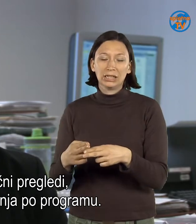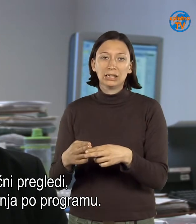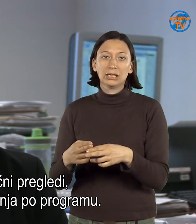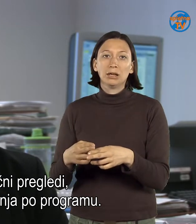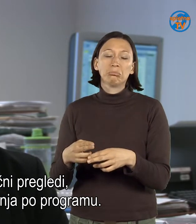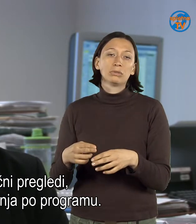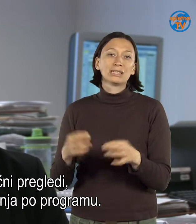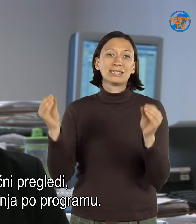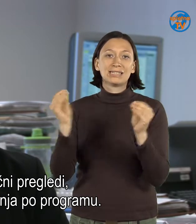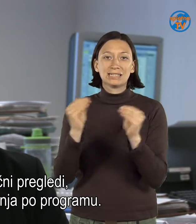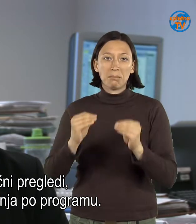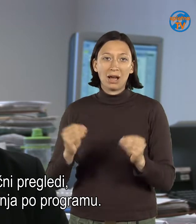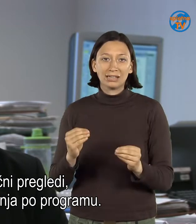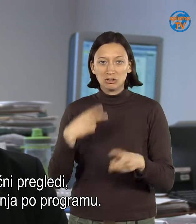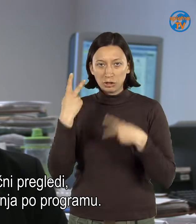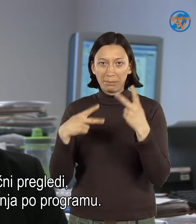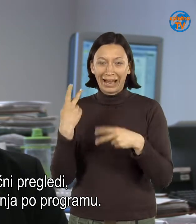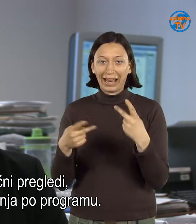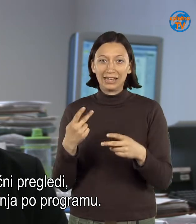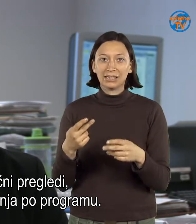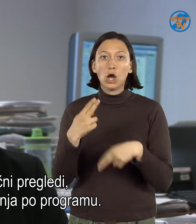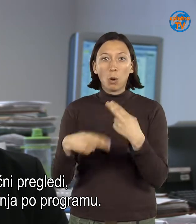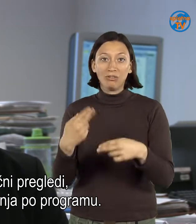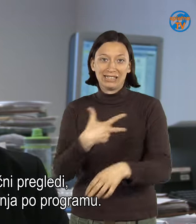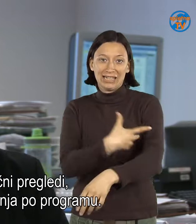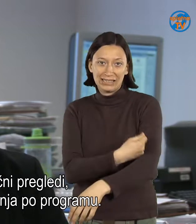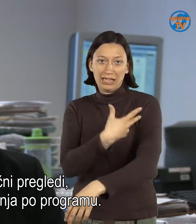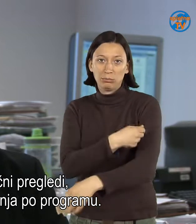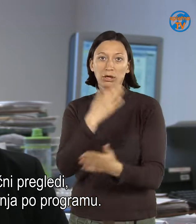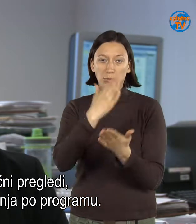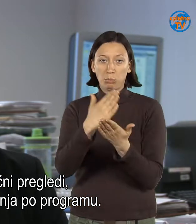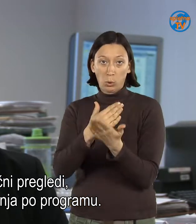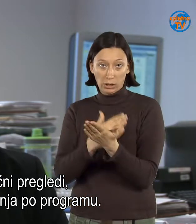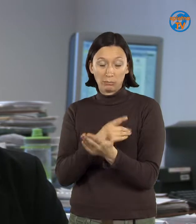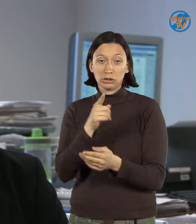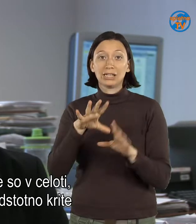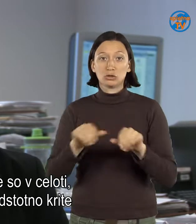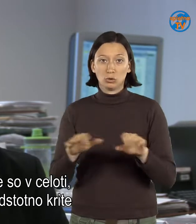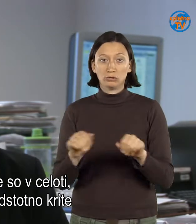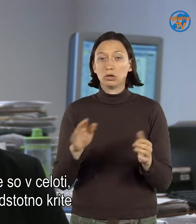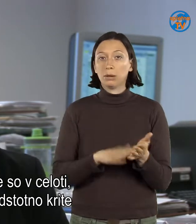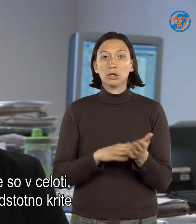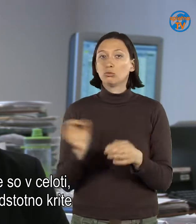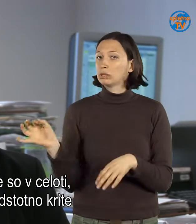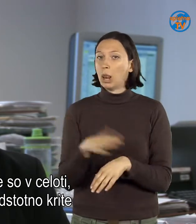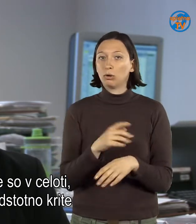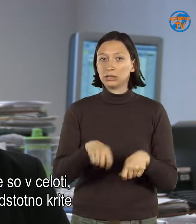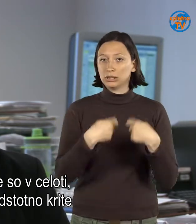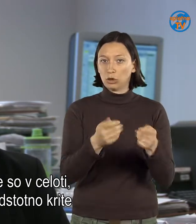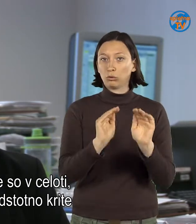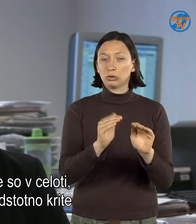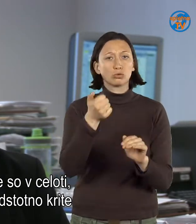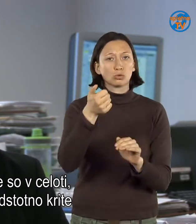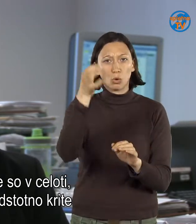potem sistematični pregledi, obvezna cepljenja po programu. Te storitve so na primer v celoti